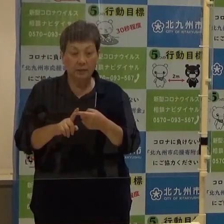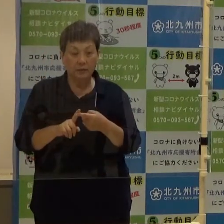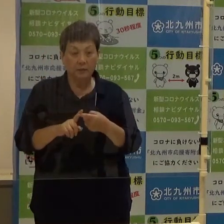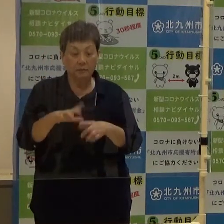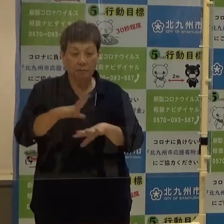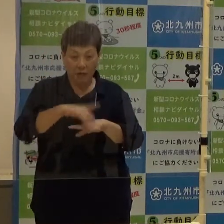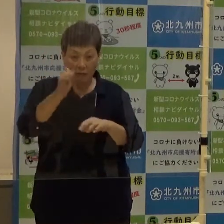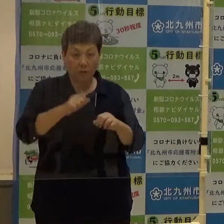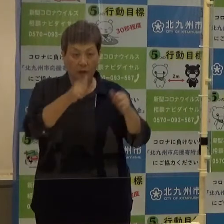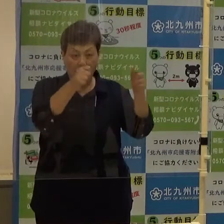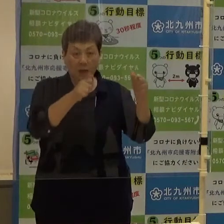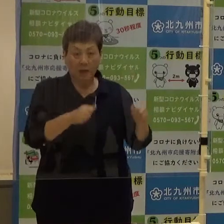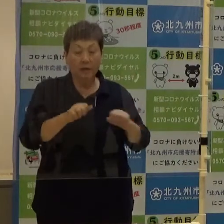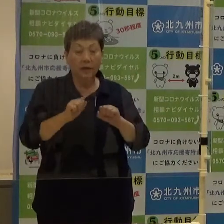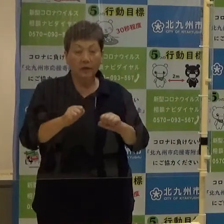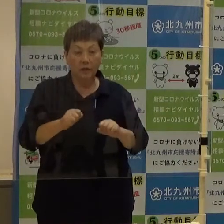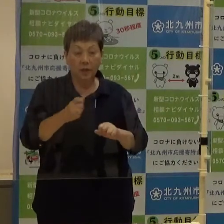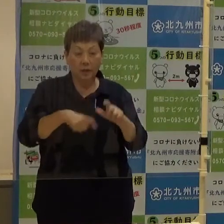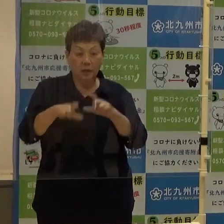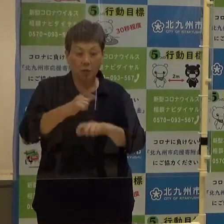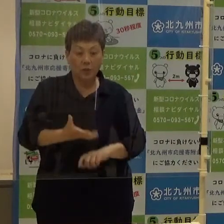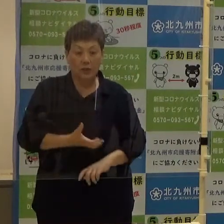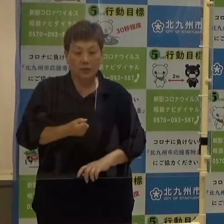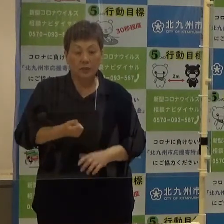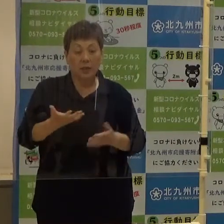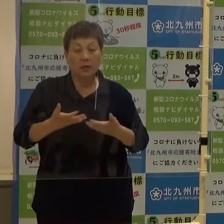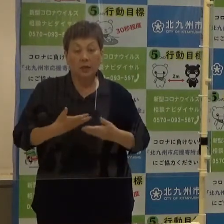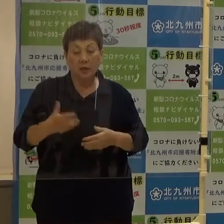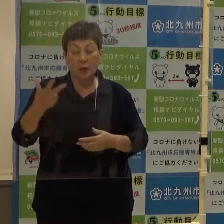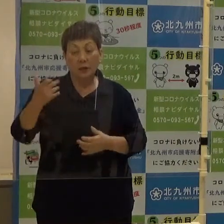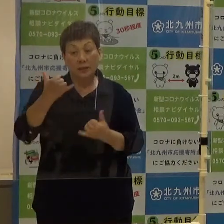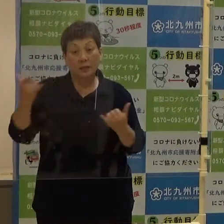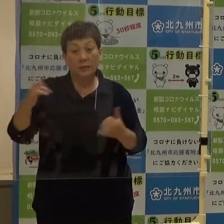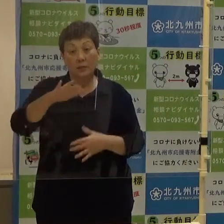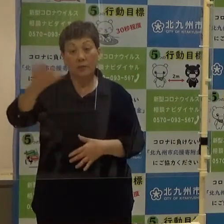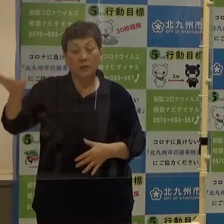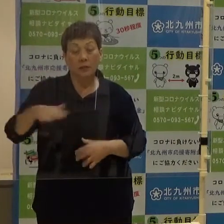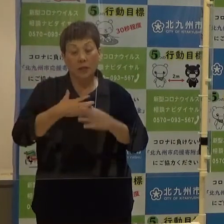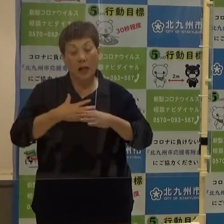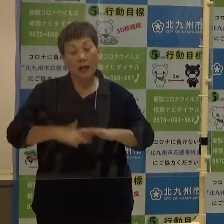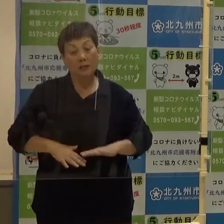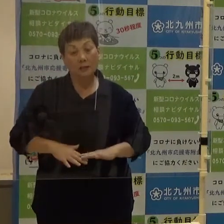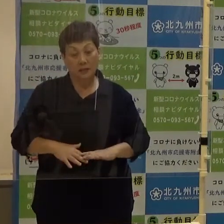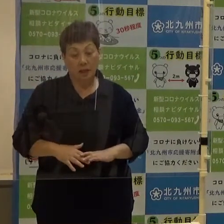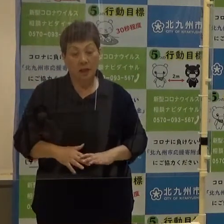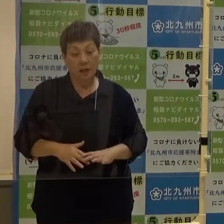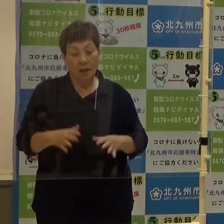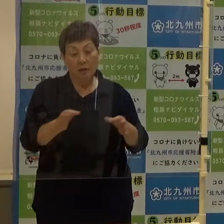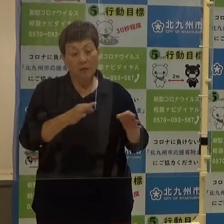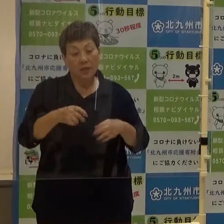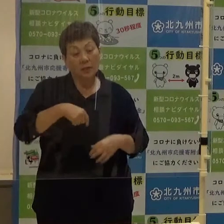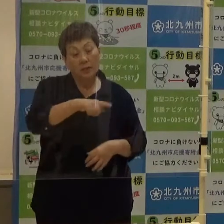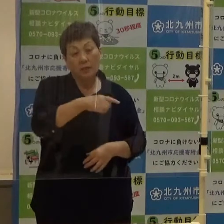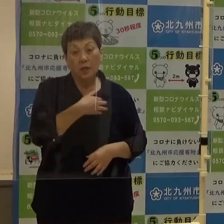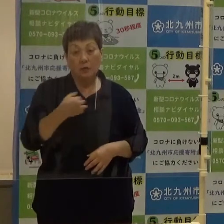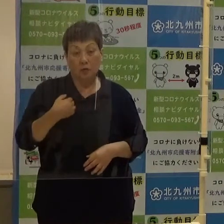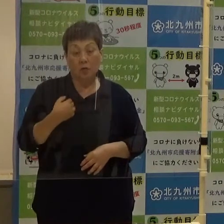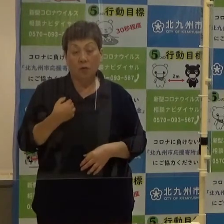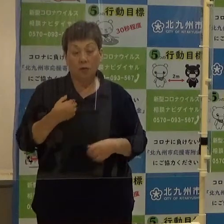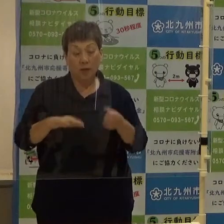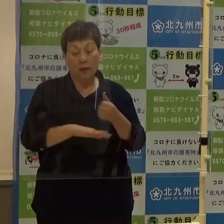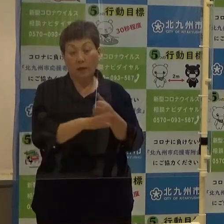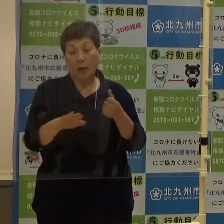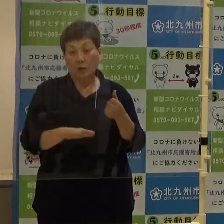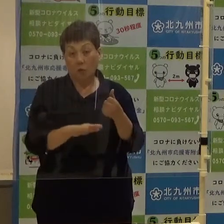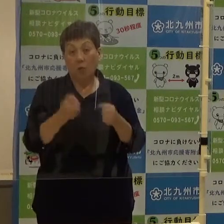ら、より信頼度が高い、つまり市民が本当に安心してそのお店に行けるようにと、そういう環境